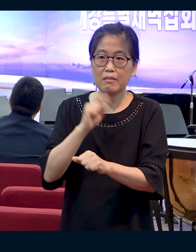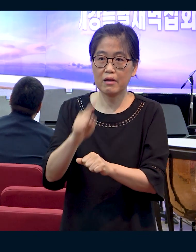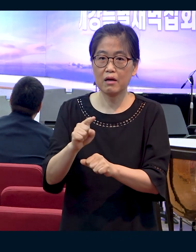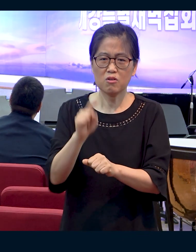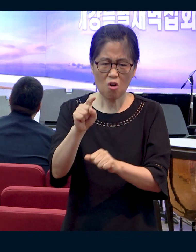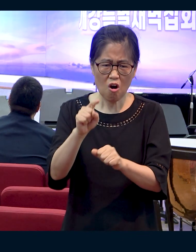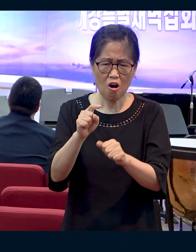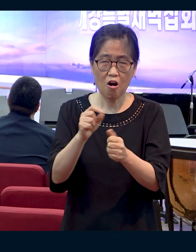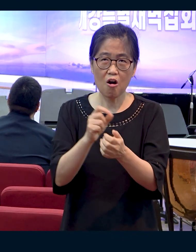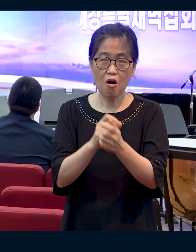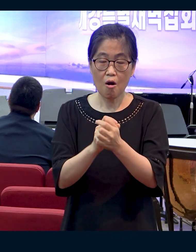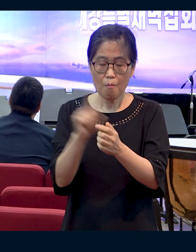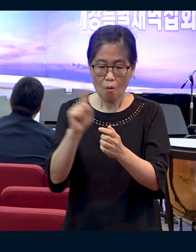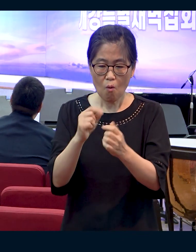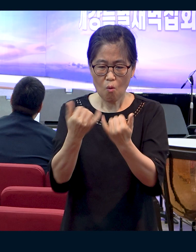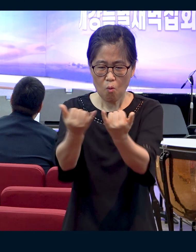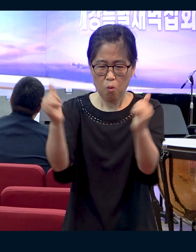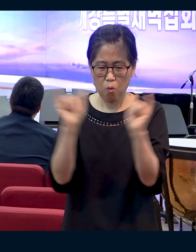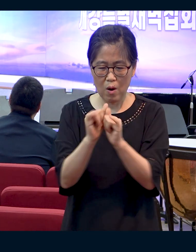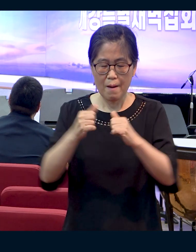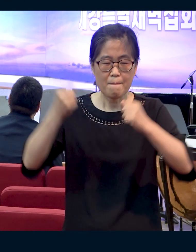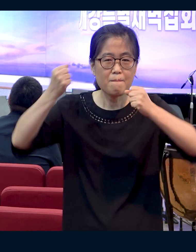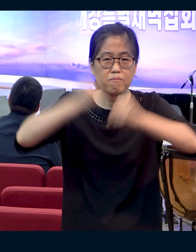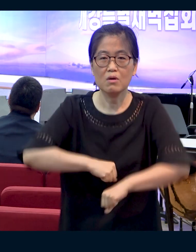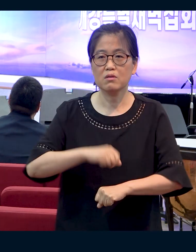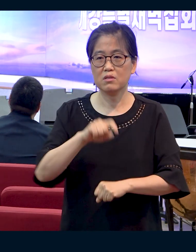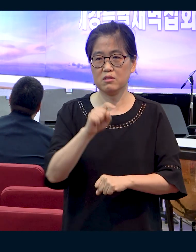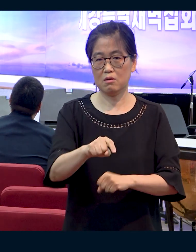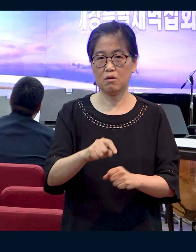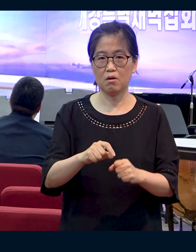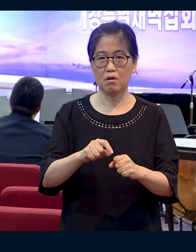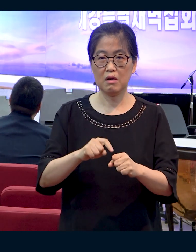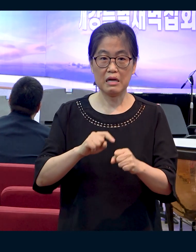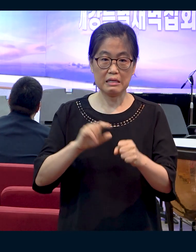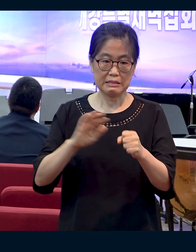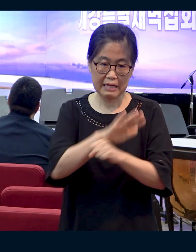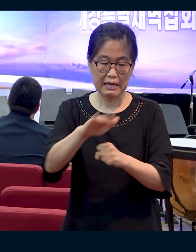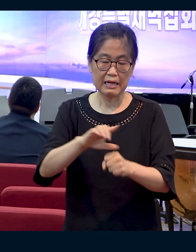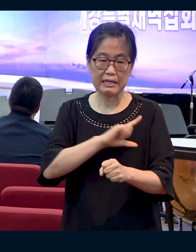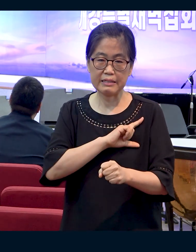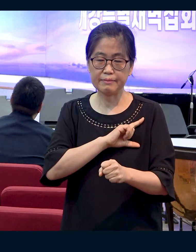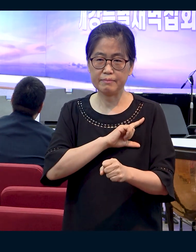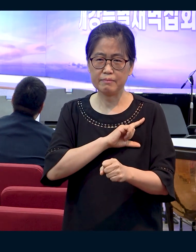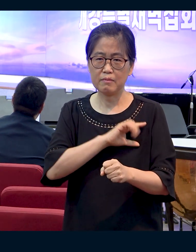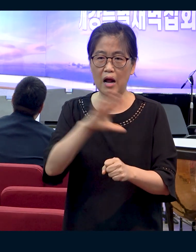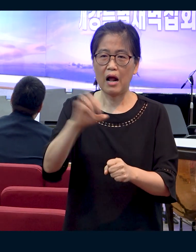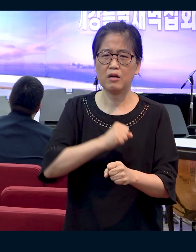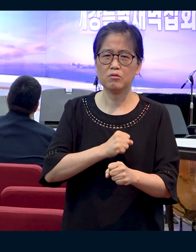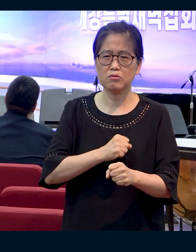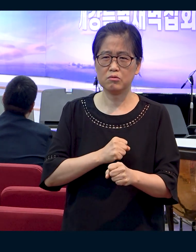않으면요, 사실은 그거가 공동체를 파괴하는 거예요. 그게 공동체를 무너뜨리는 거예요, 사실은.